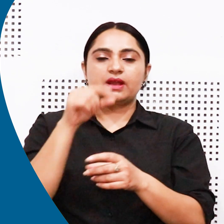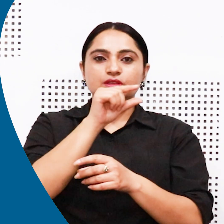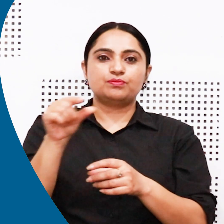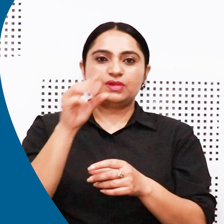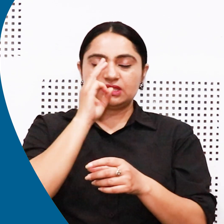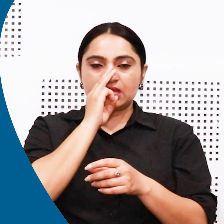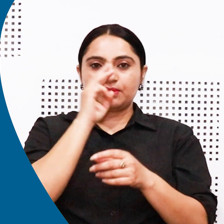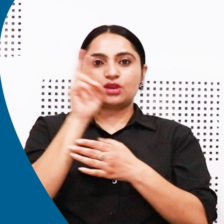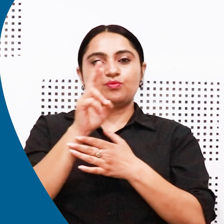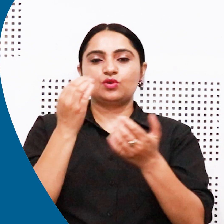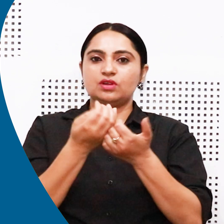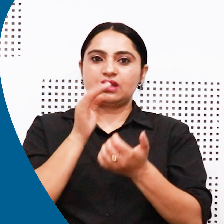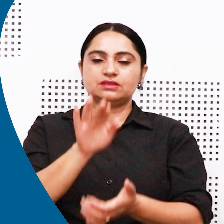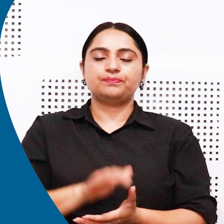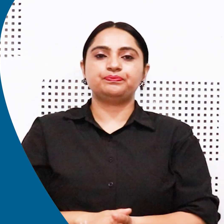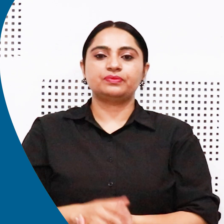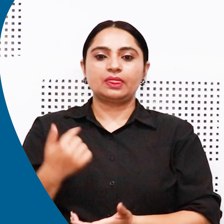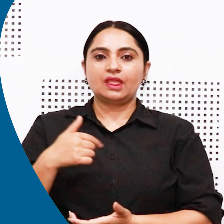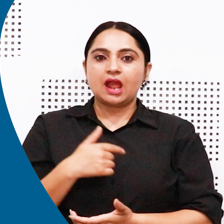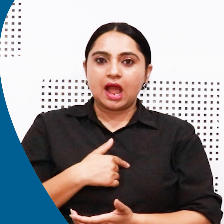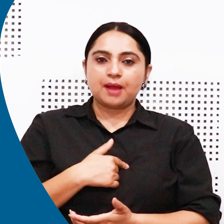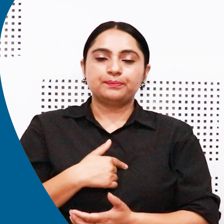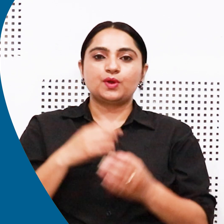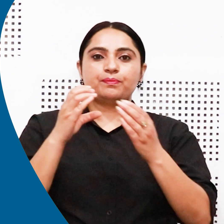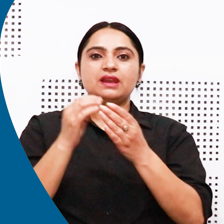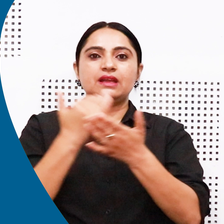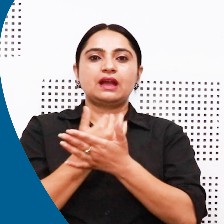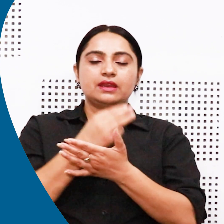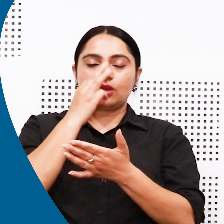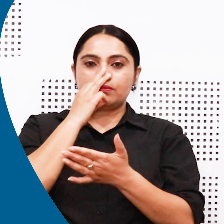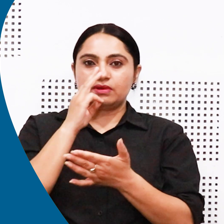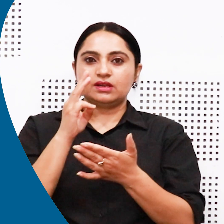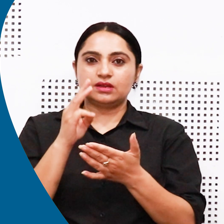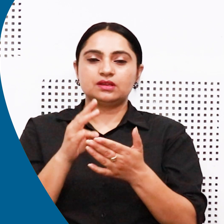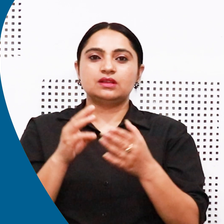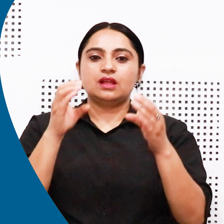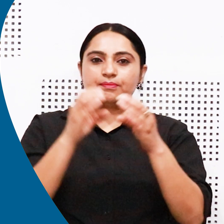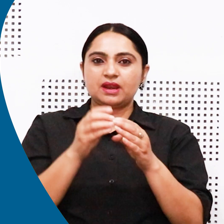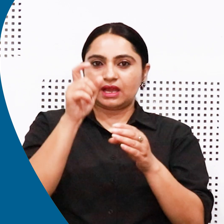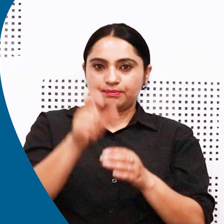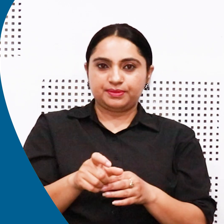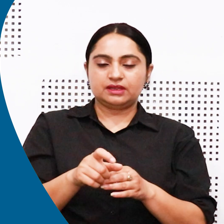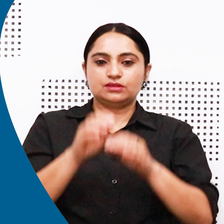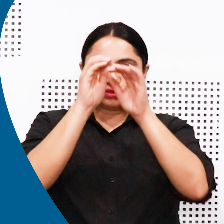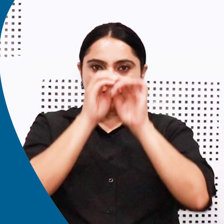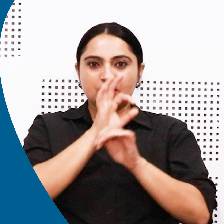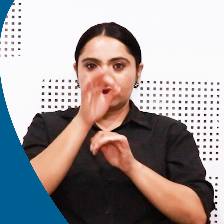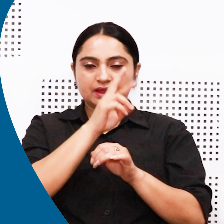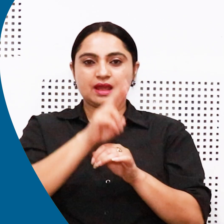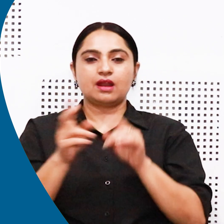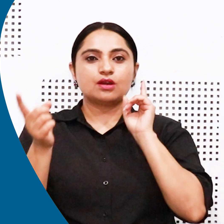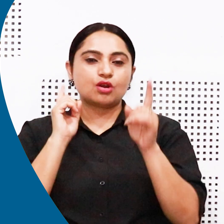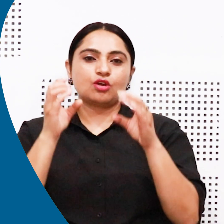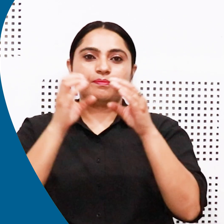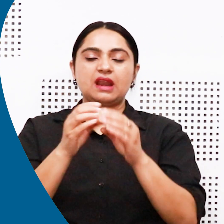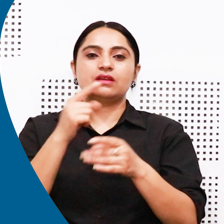विषयमा रिपोर्टिङ भएको छ। हाम्रो पालिका कार्यक्रममा पालिकावासी, सरकारवाला निकाय र